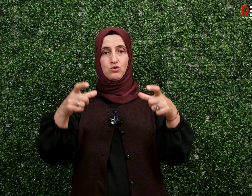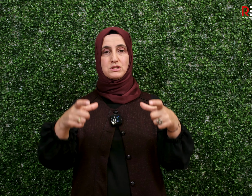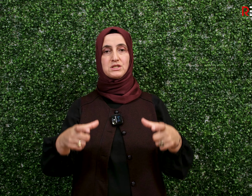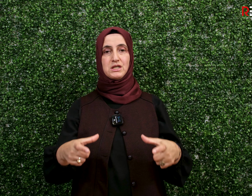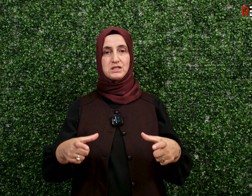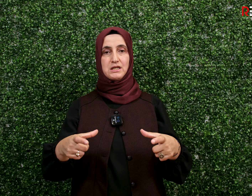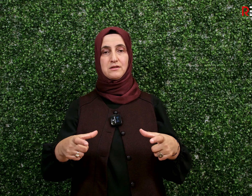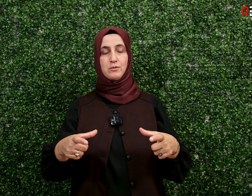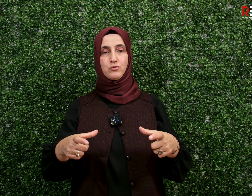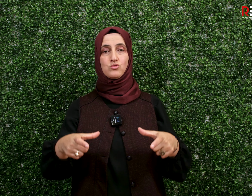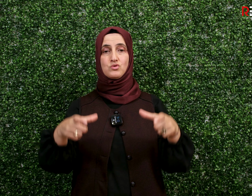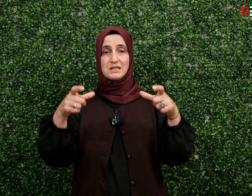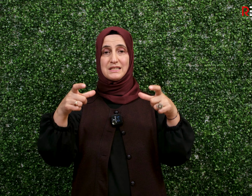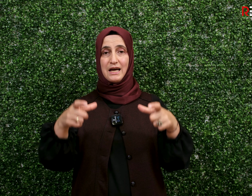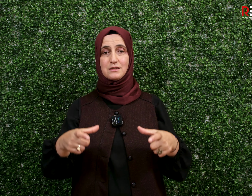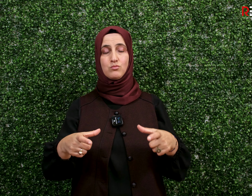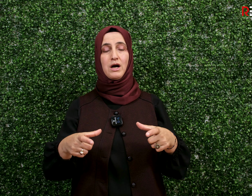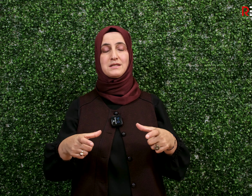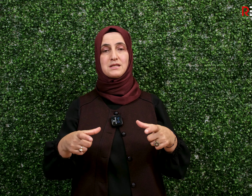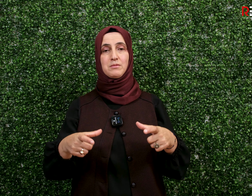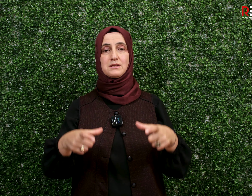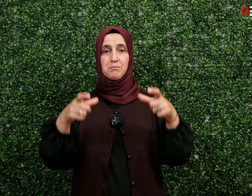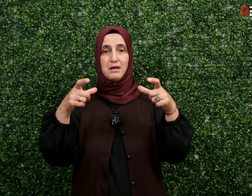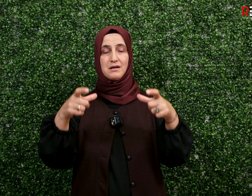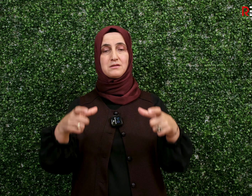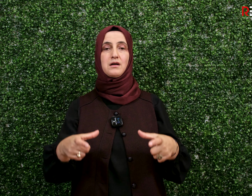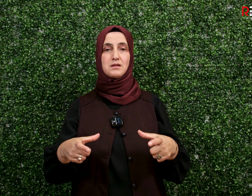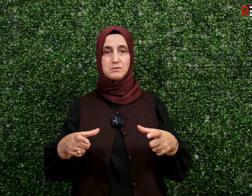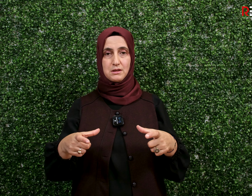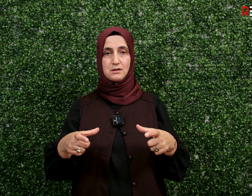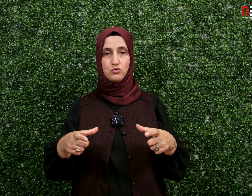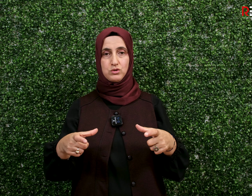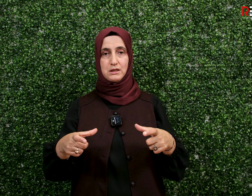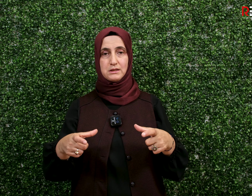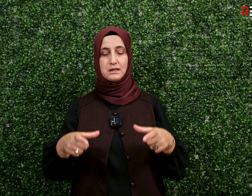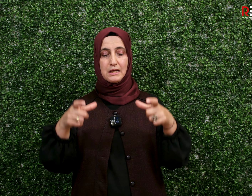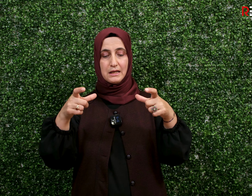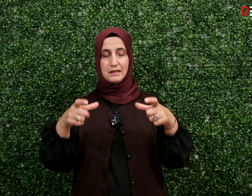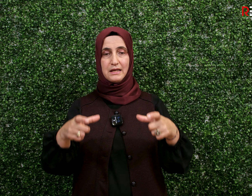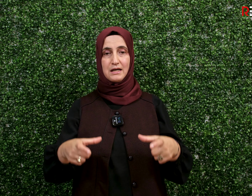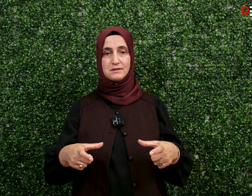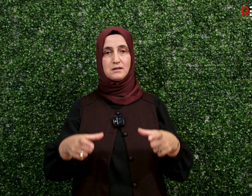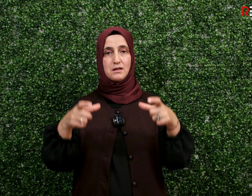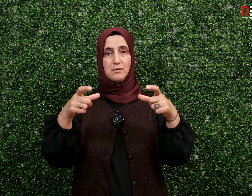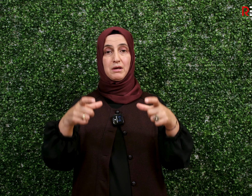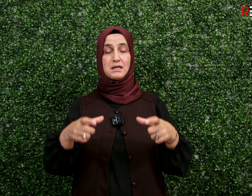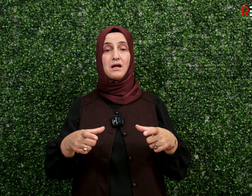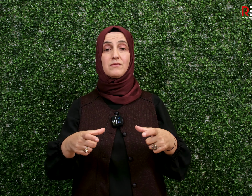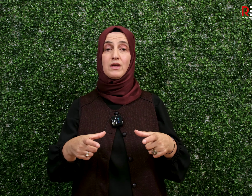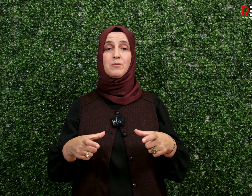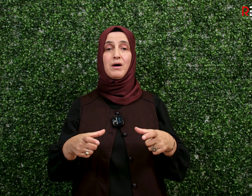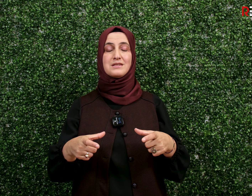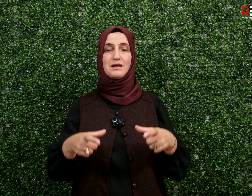gösterecek şekilde yapıyoruz. Yer, bu aynı zamanda mekan anlamında da kullanılır. Yer, mekan veya bazen